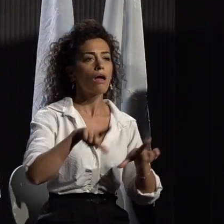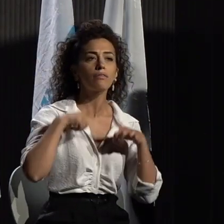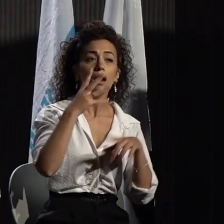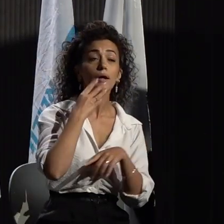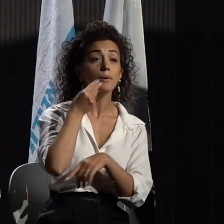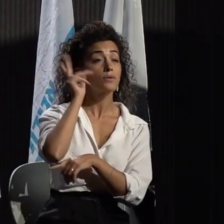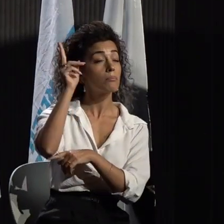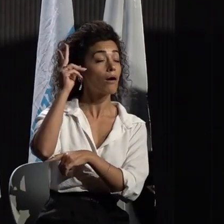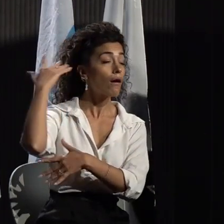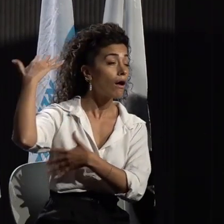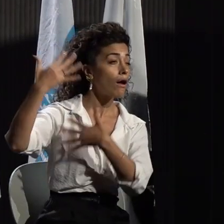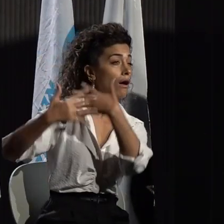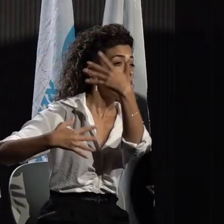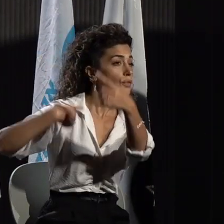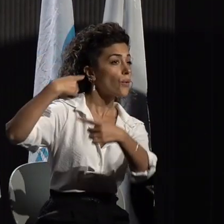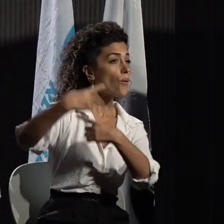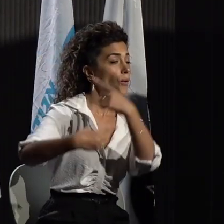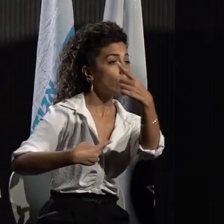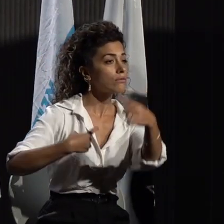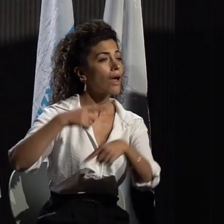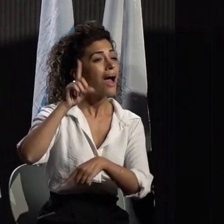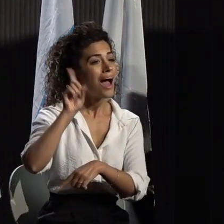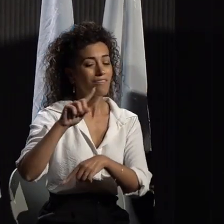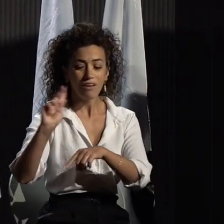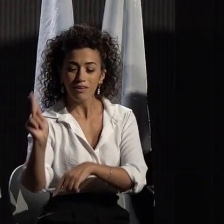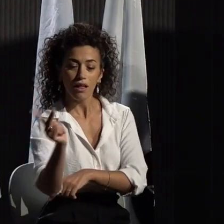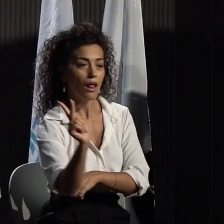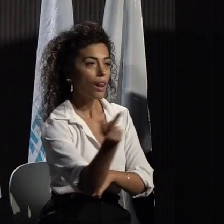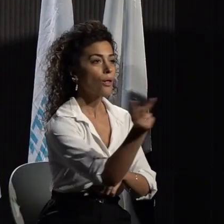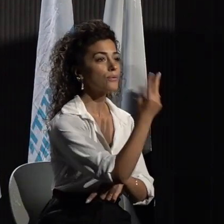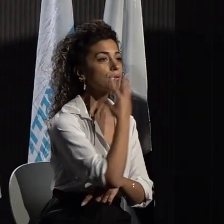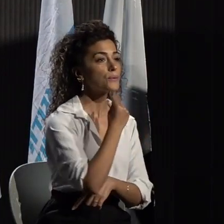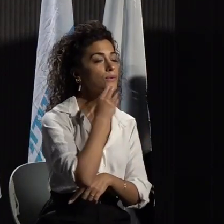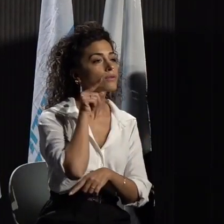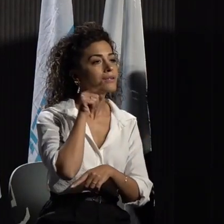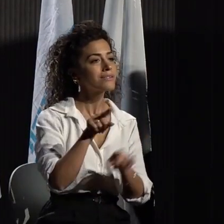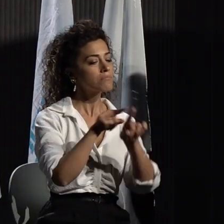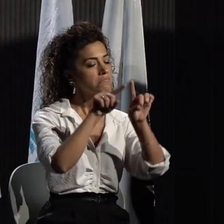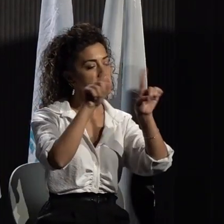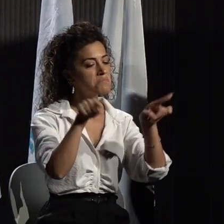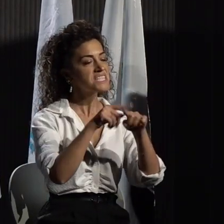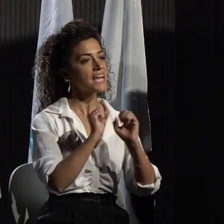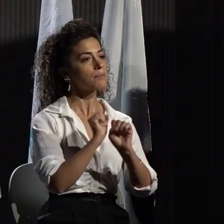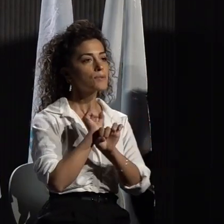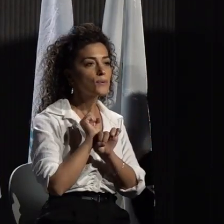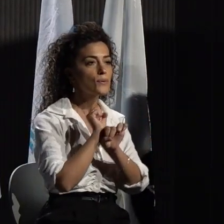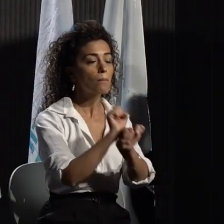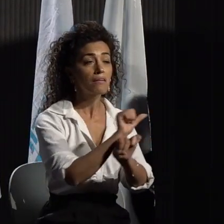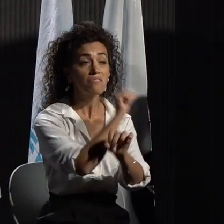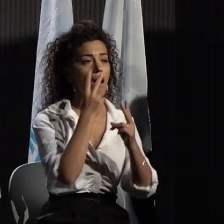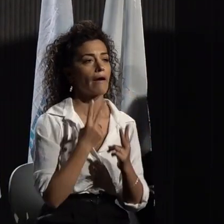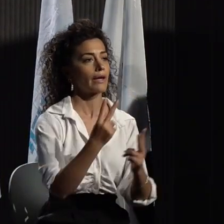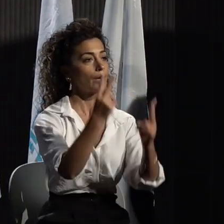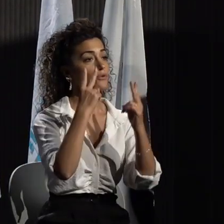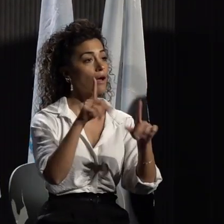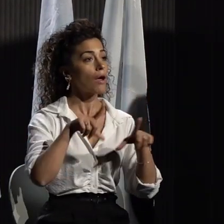בתפוצות לאורך הדורות אלפי הקהילות היהודיות היו המסגרת הבסיסית והחשובה